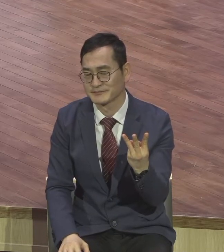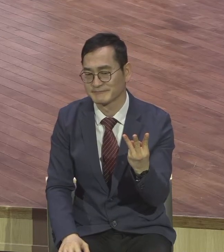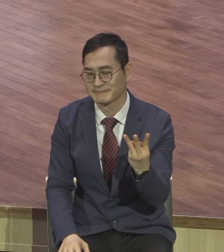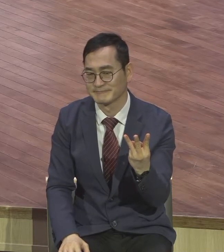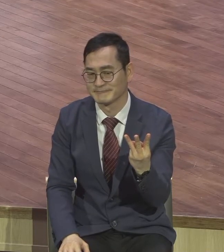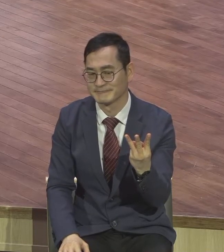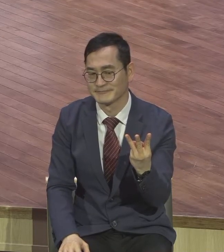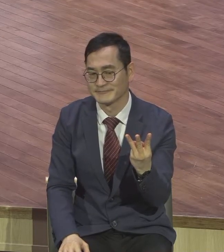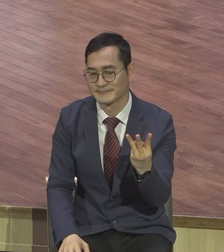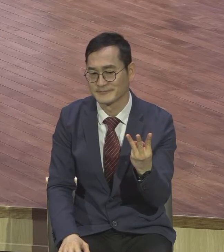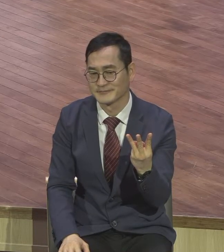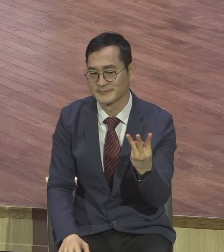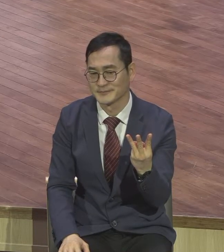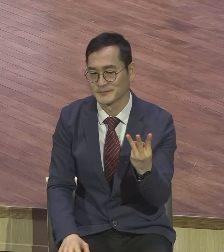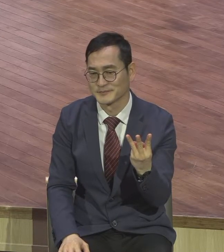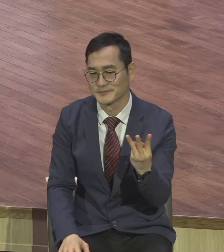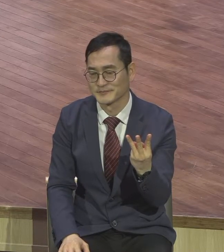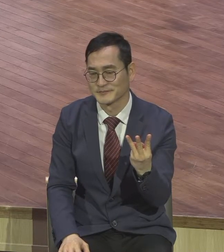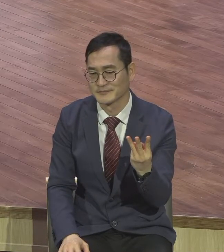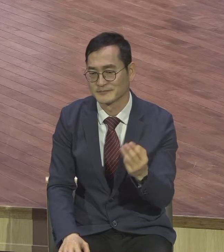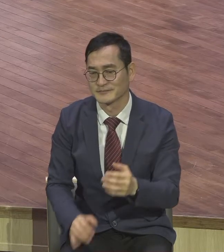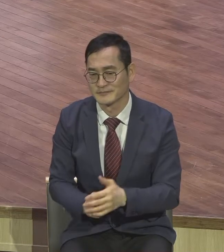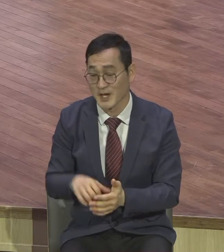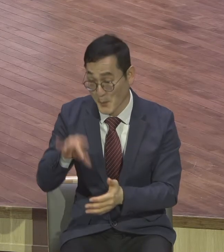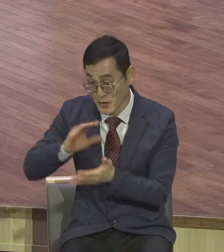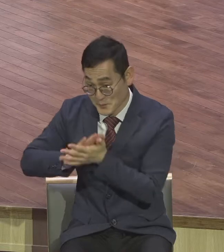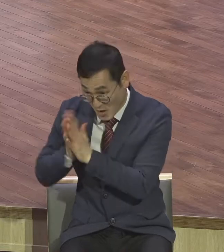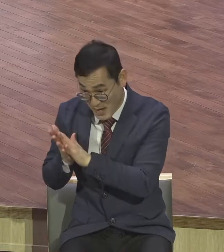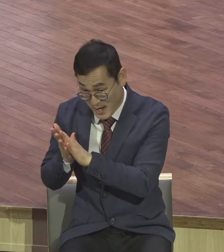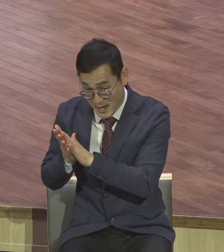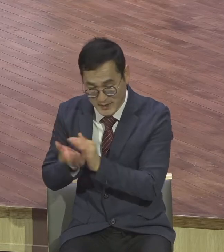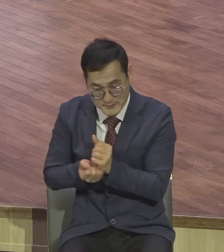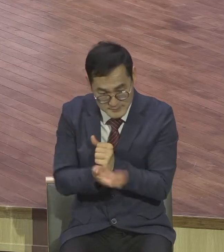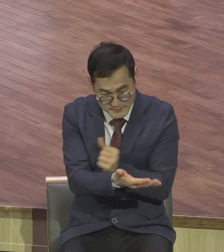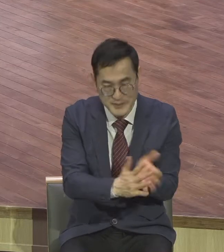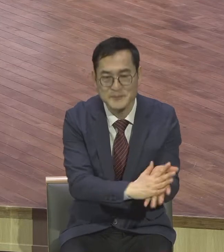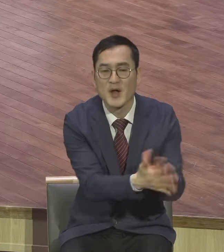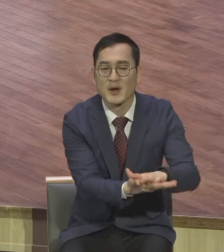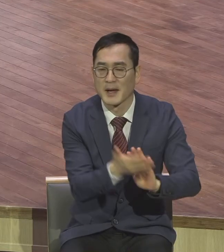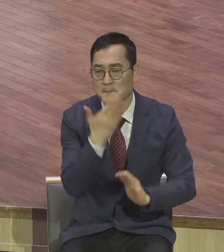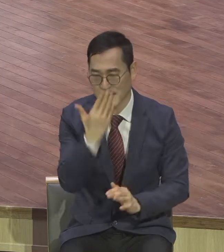주변의 변화가 그래야 시작이 된다 자 여러분 영적